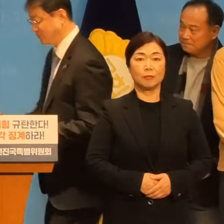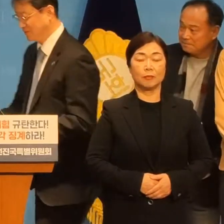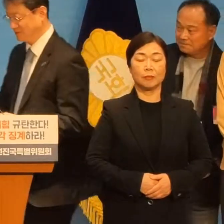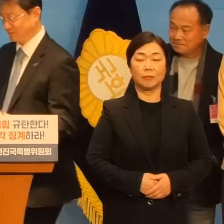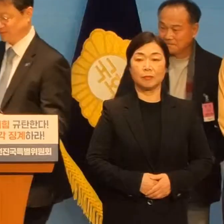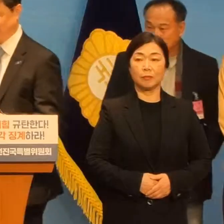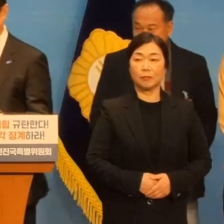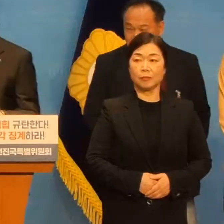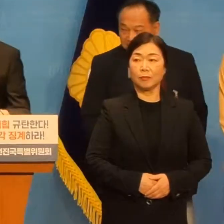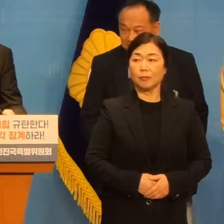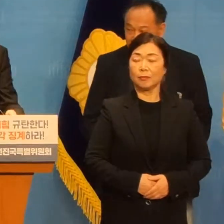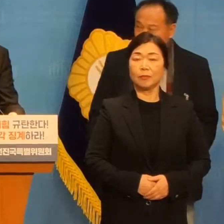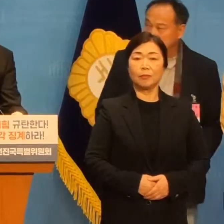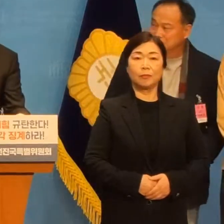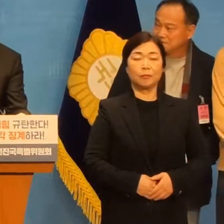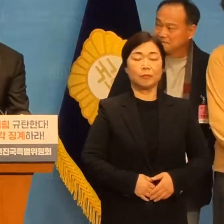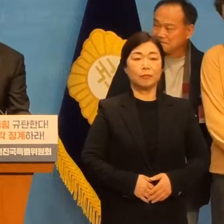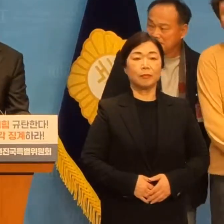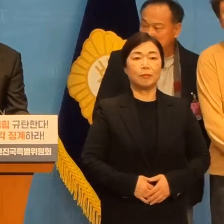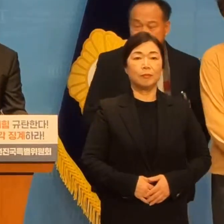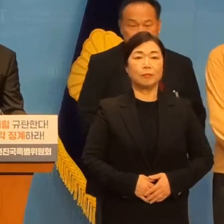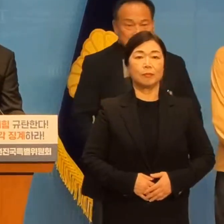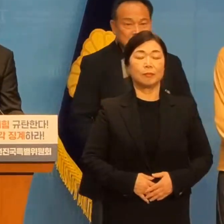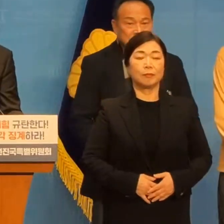되면 소개 올리겠습니다. 네.